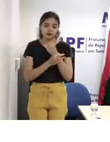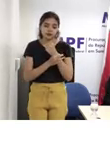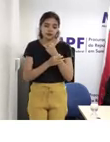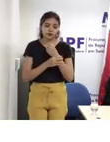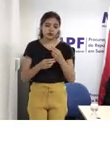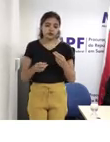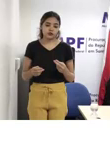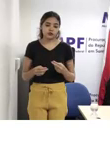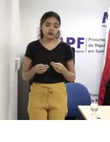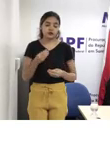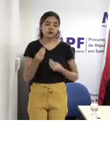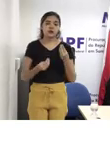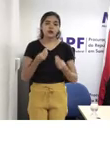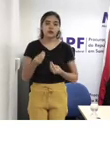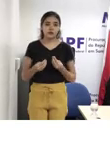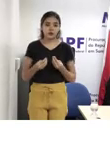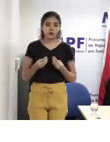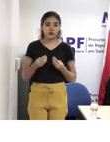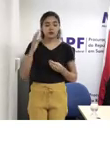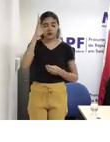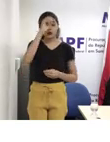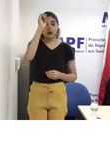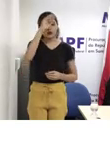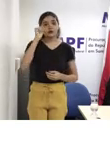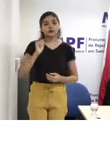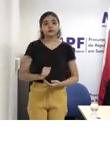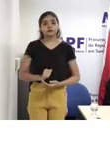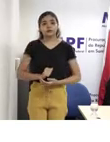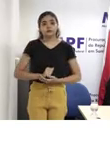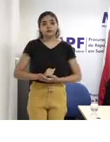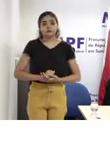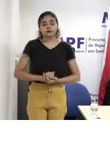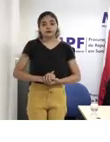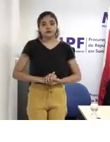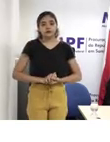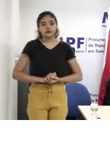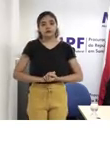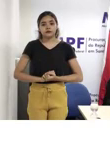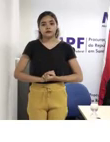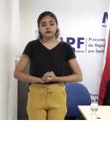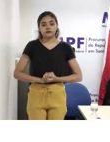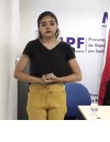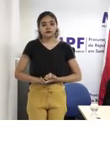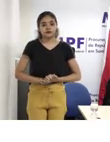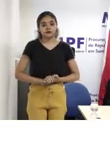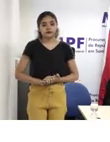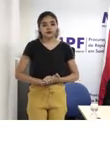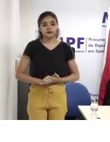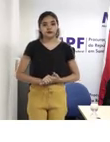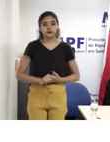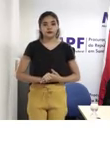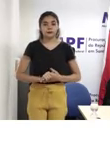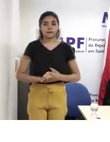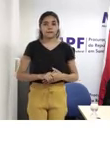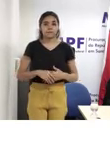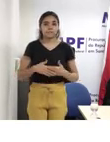é abusada na nas redes na internet sofre essa violência abuso ou exploração sexual a família